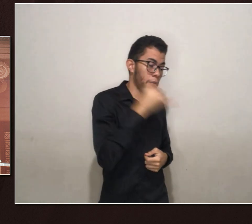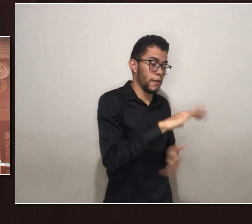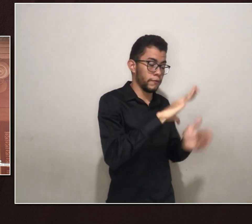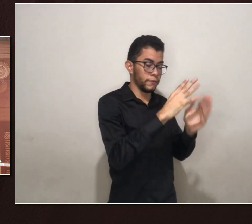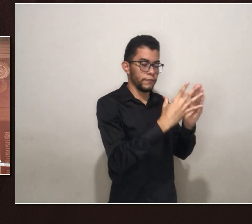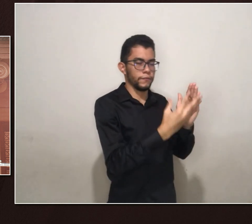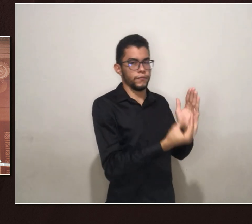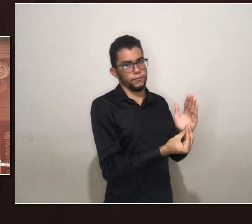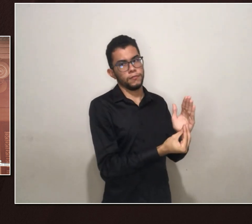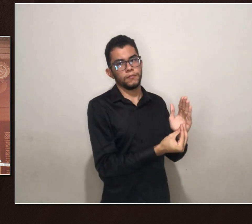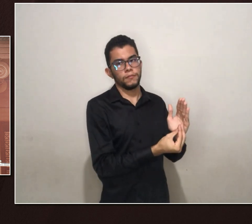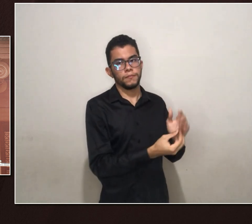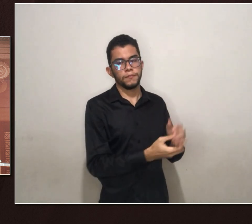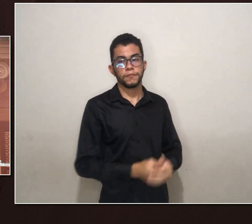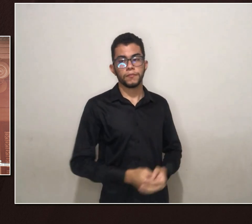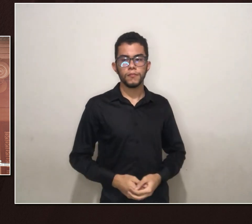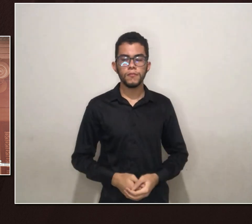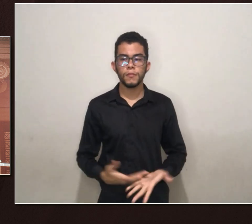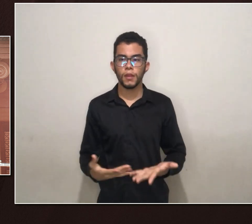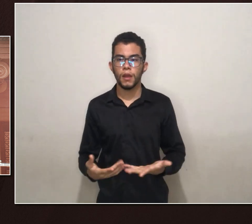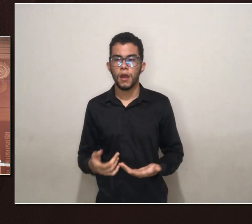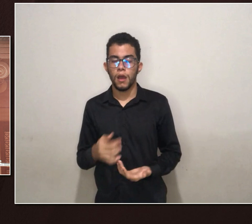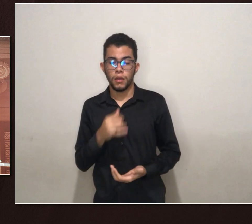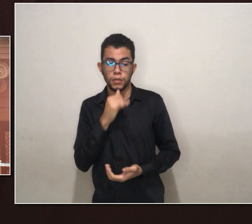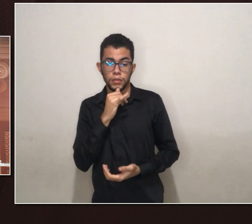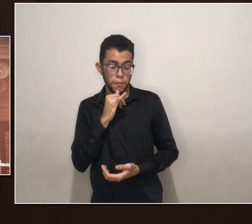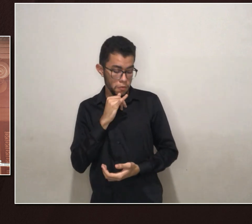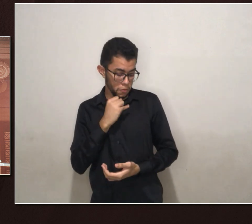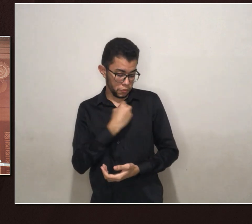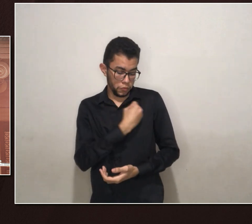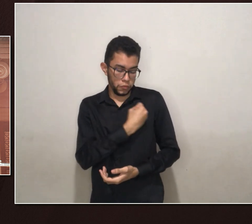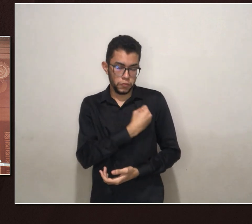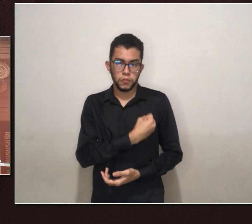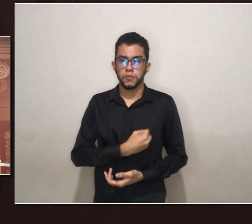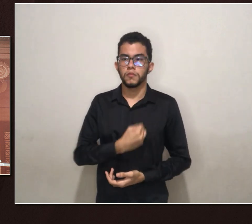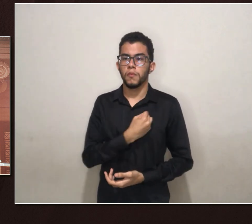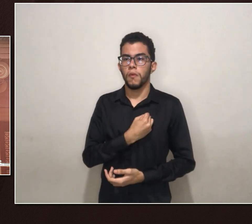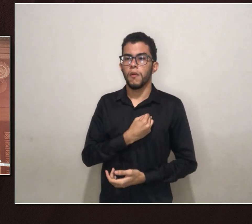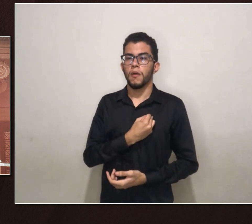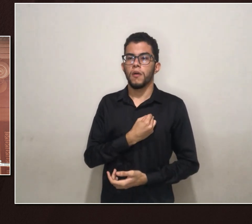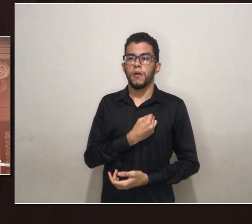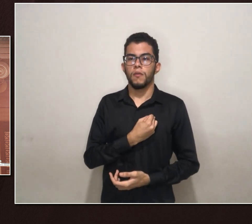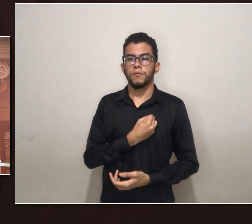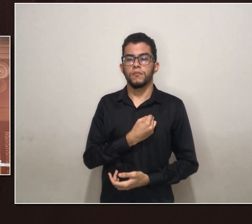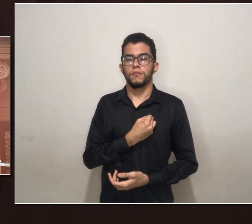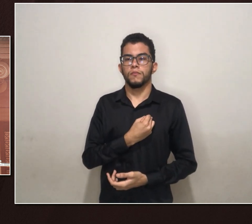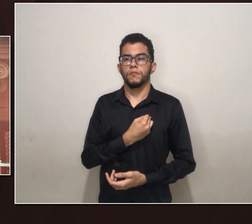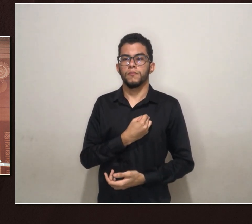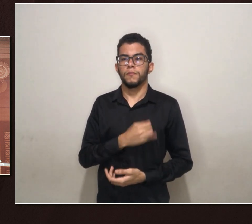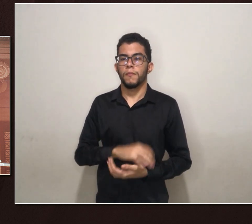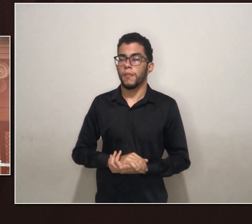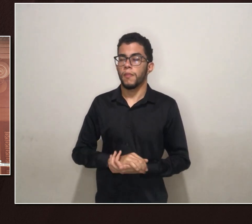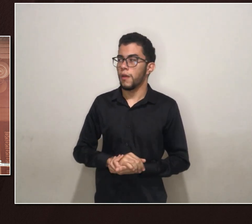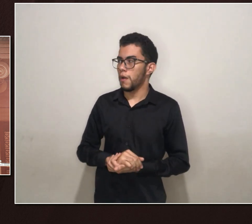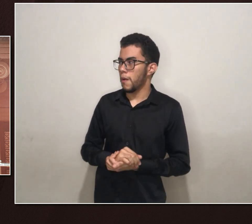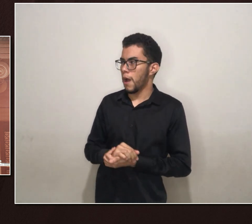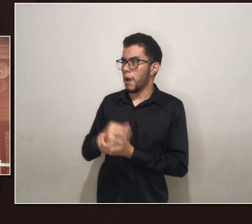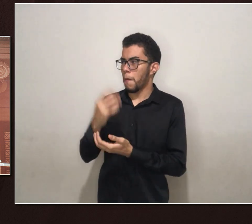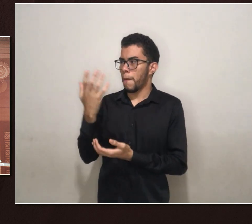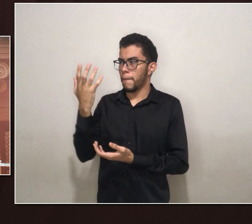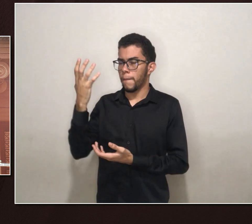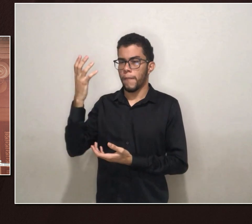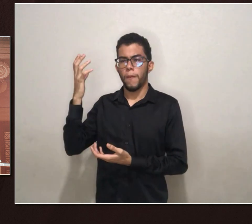desses dois bicos de ouro. Deus quer revelar a sua igreja, e essa palavra da revelação